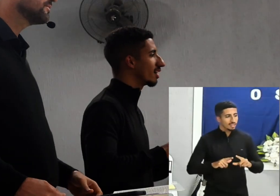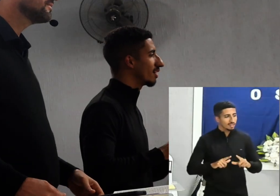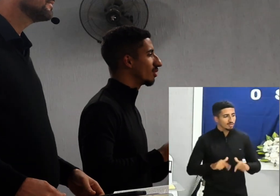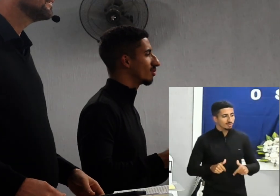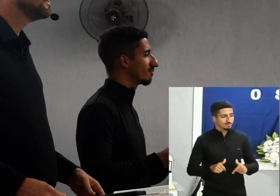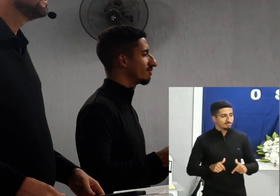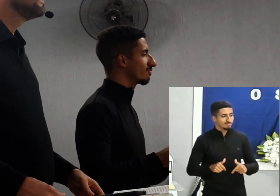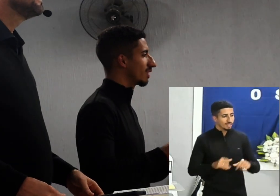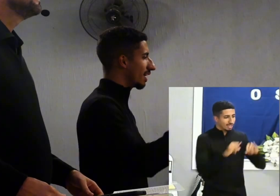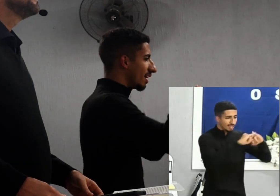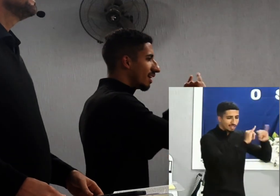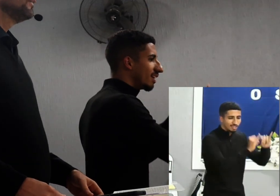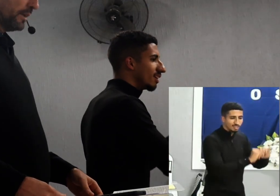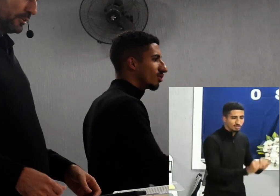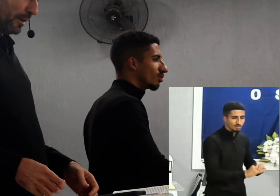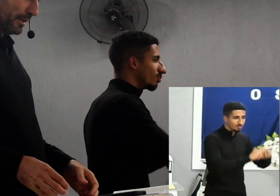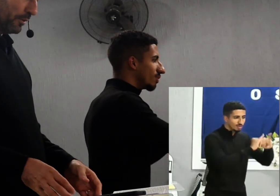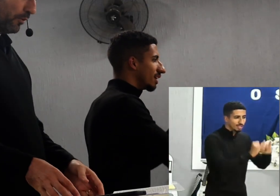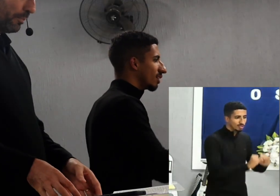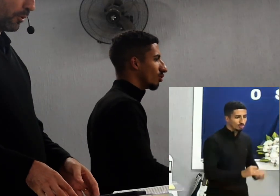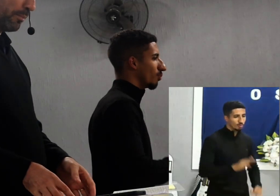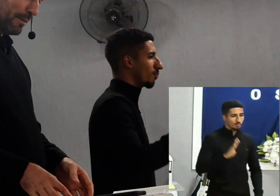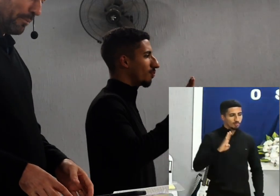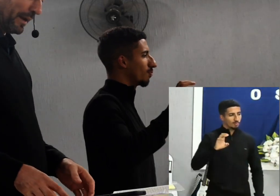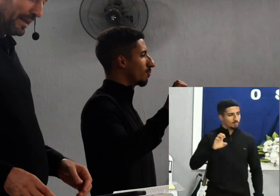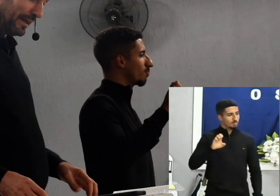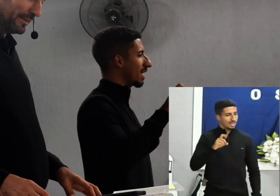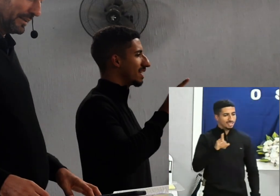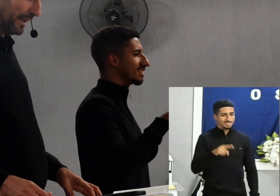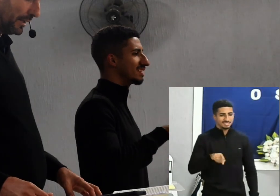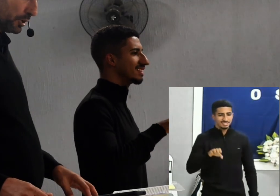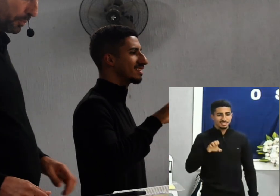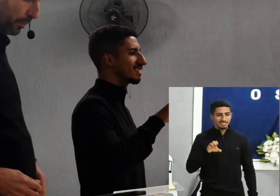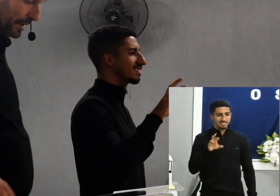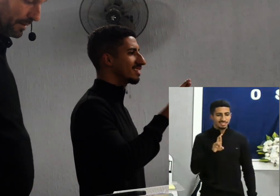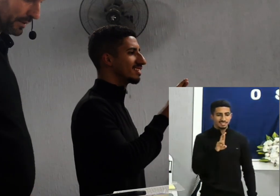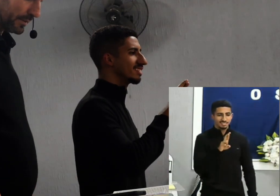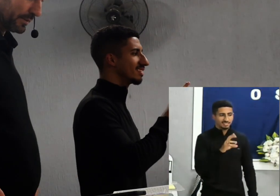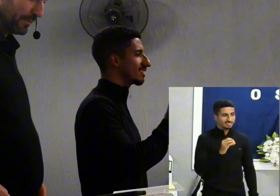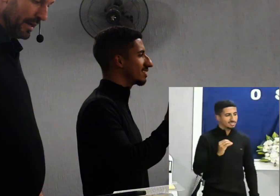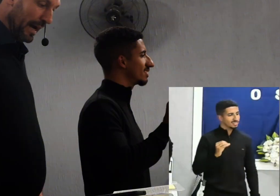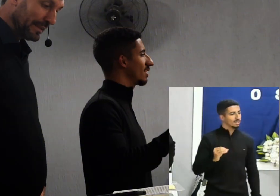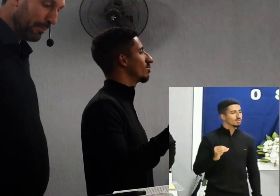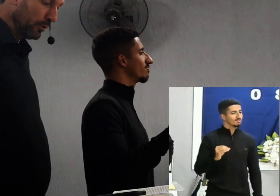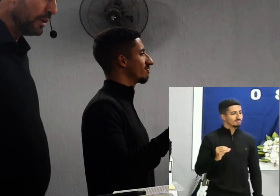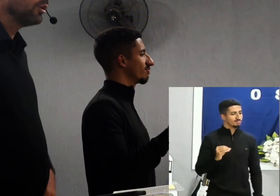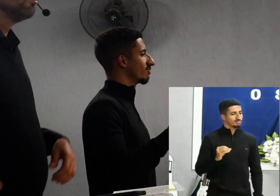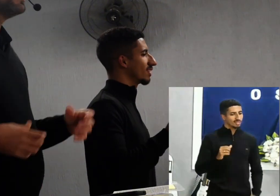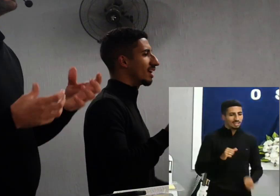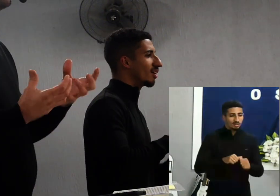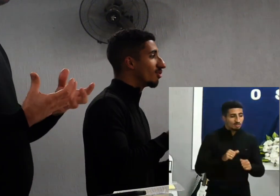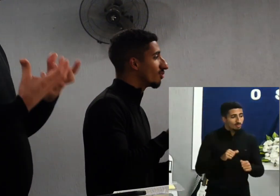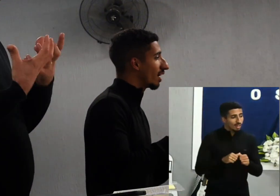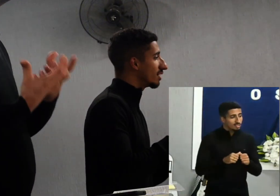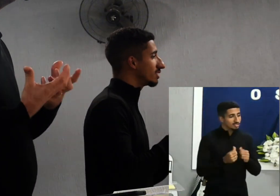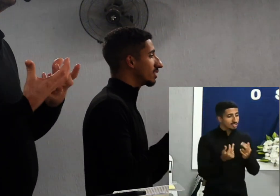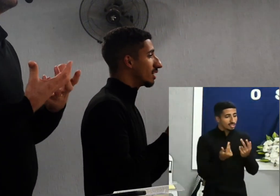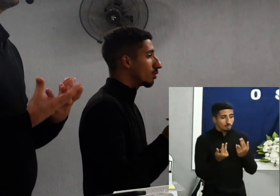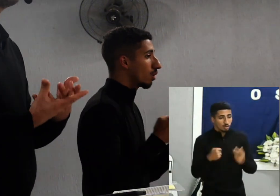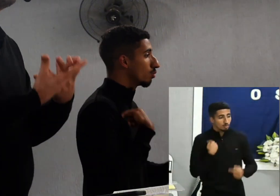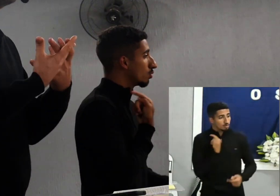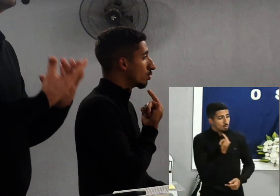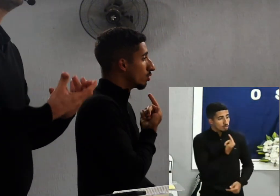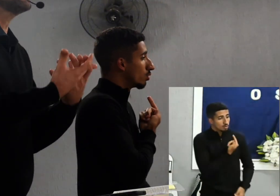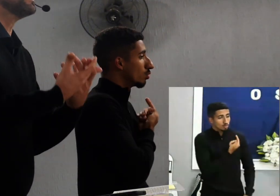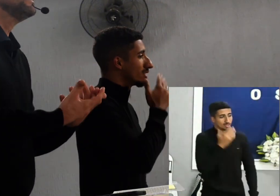de ouro. E o que eles fabricam foi problema para eles, grandes problemas. A sabedoria humana é assim,